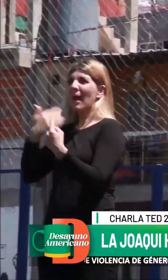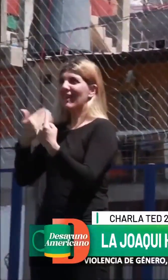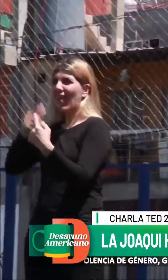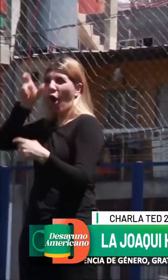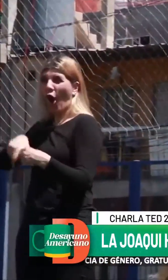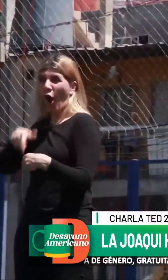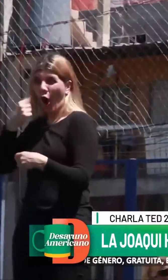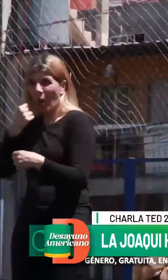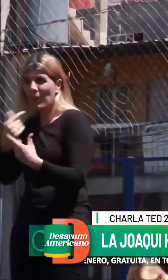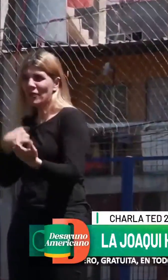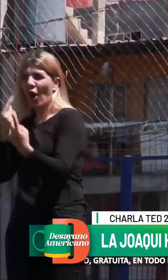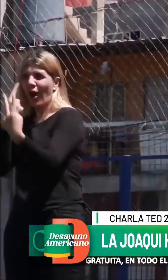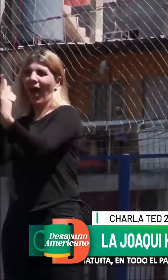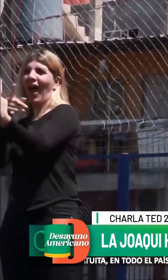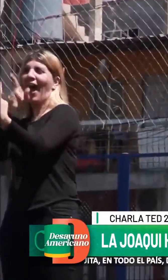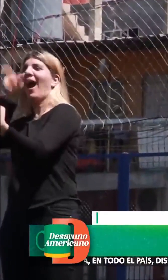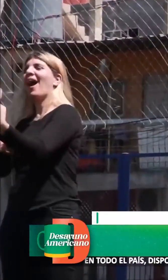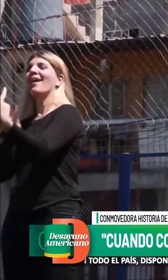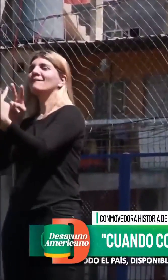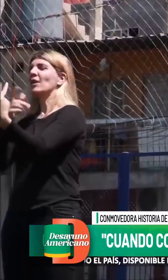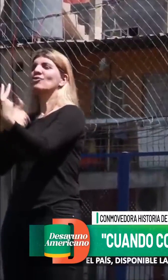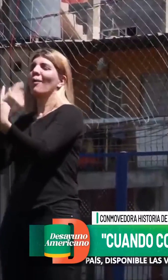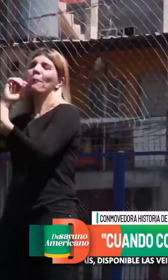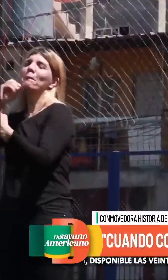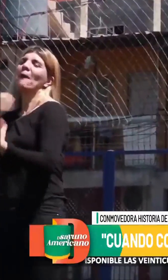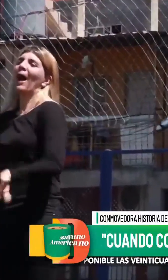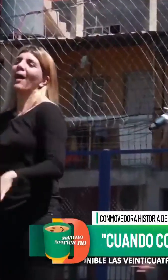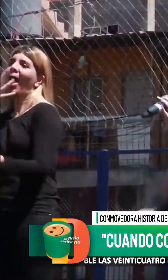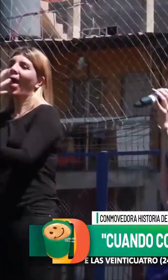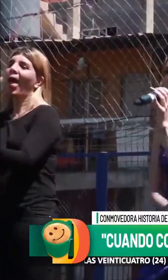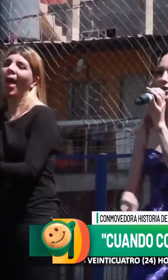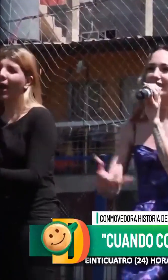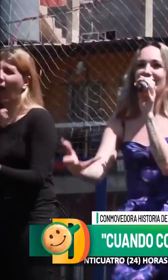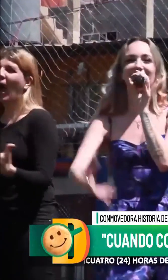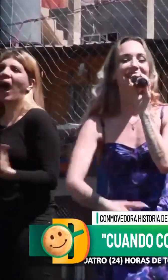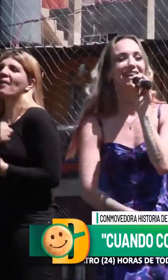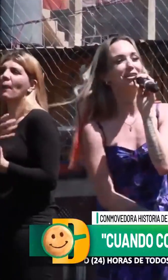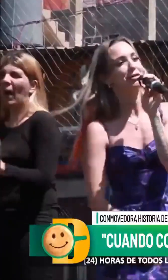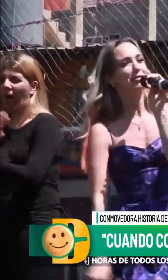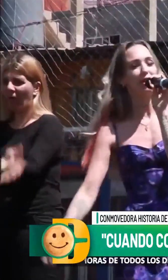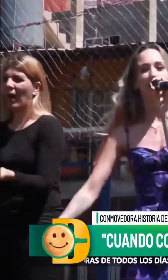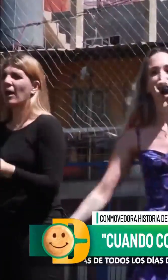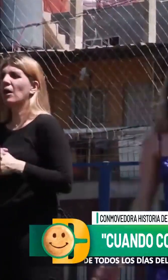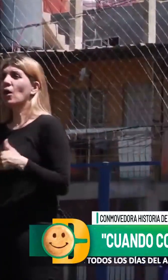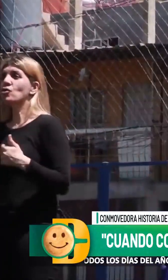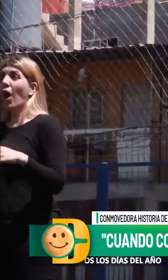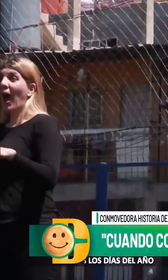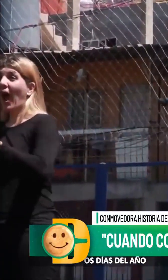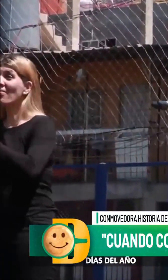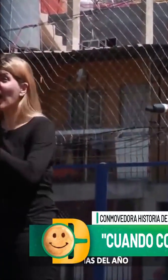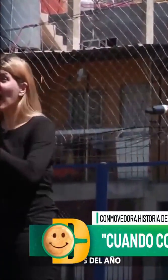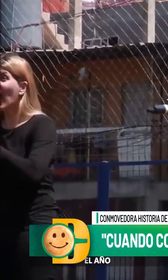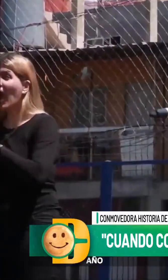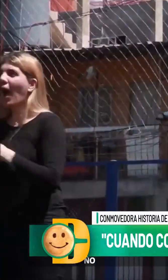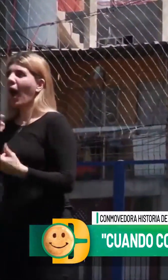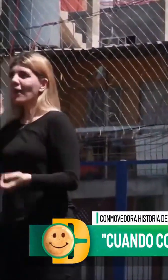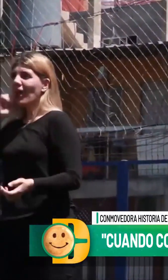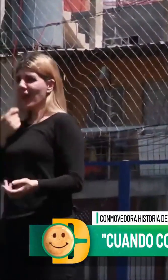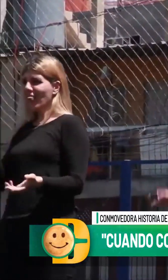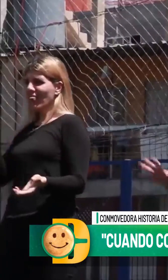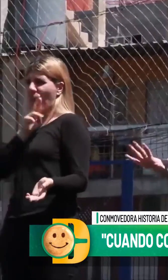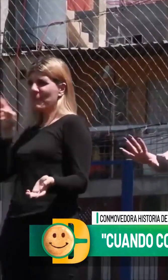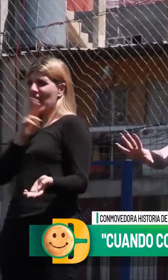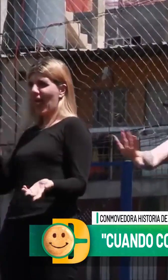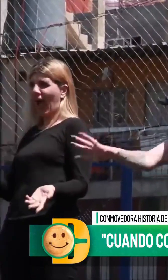aprobación yo ya estaba perdidamente atrapada por él y cuando abrí la puerta y entré lo primero que me dijo Ay qué linda mina